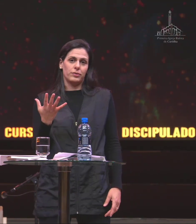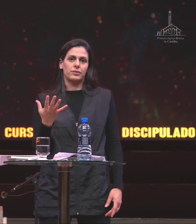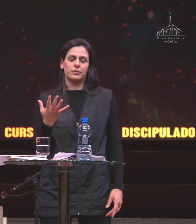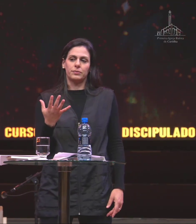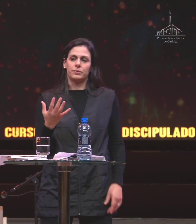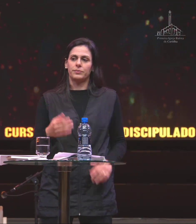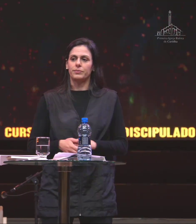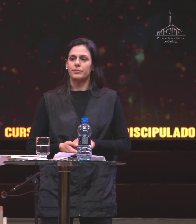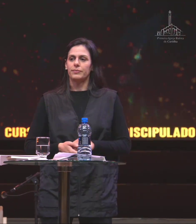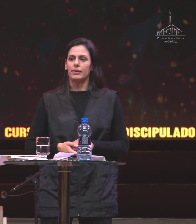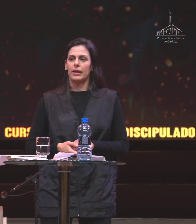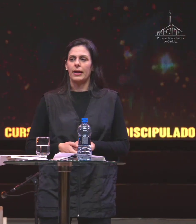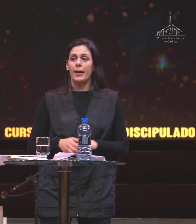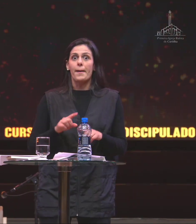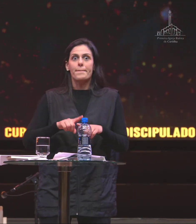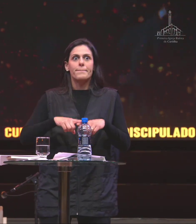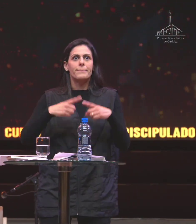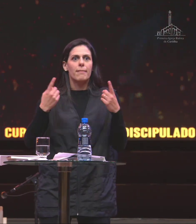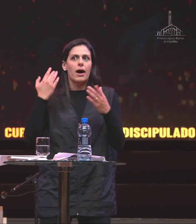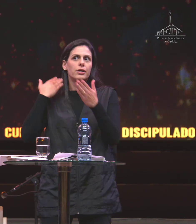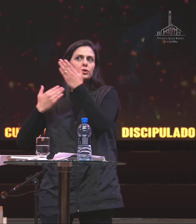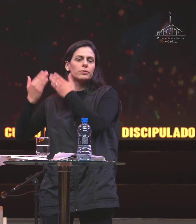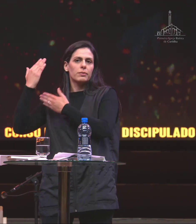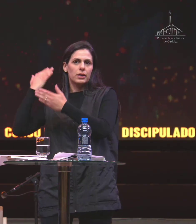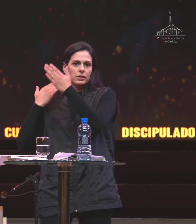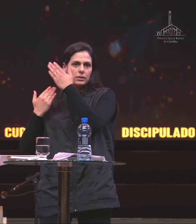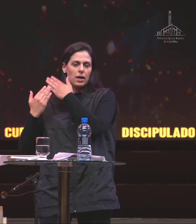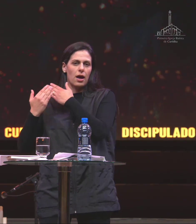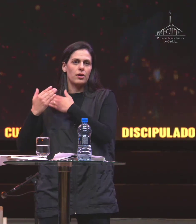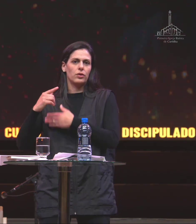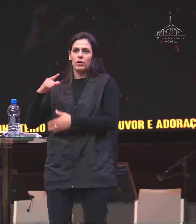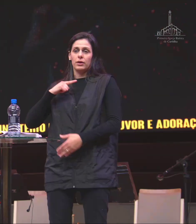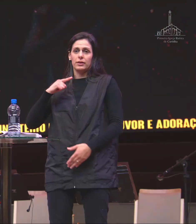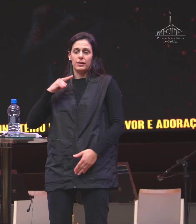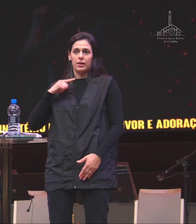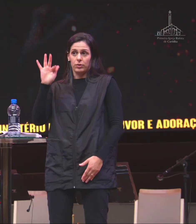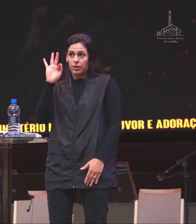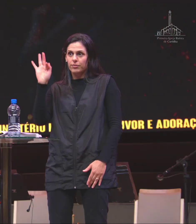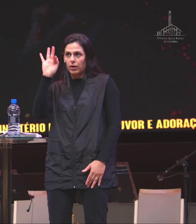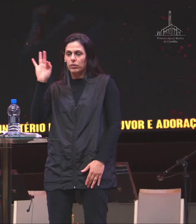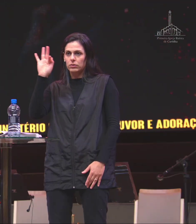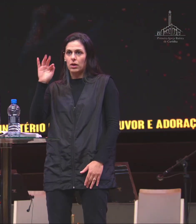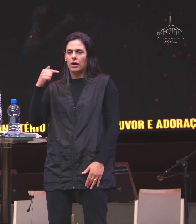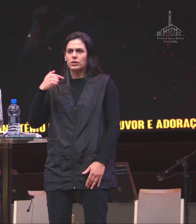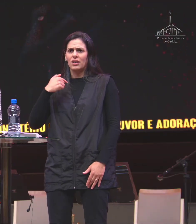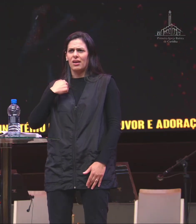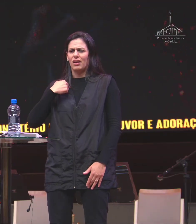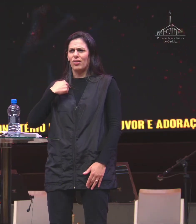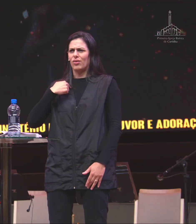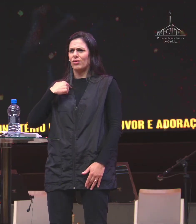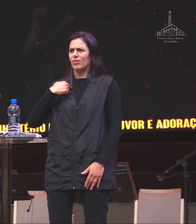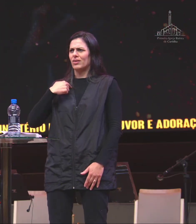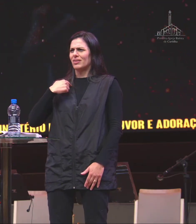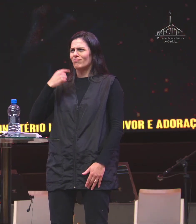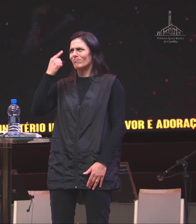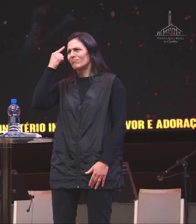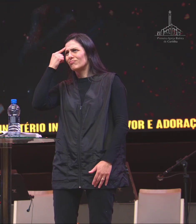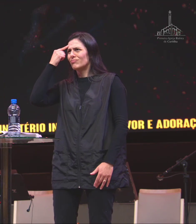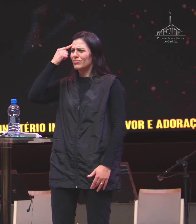carta, escrita em nosso coração, conhecida e lida por todos. Gente, você quer